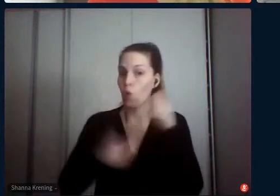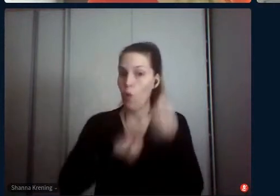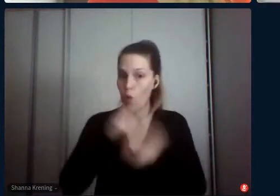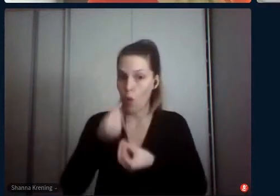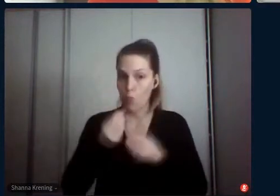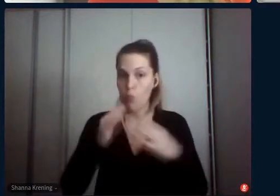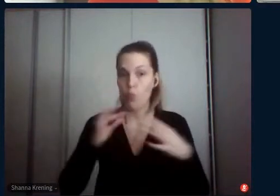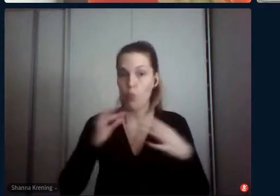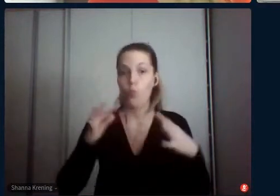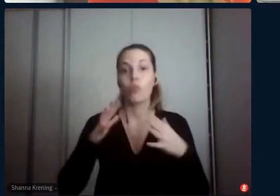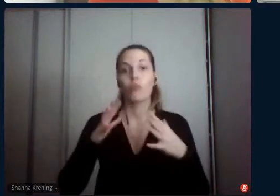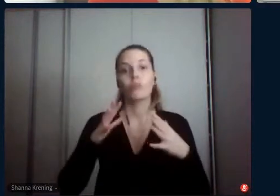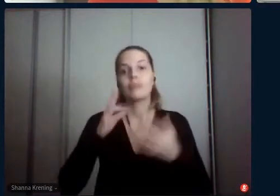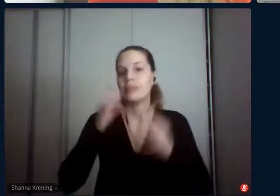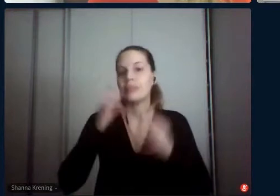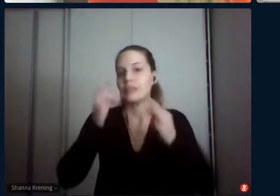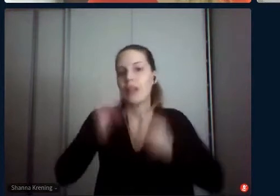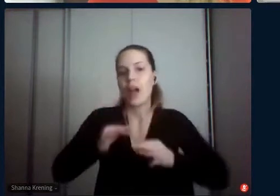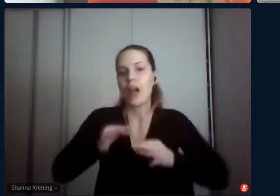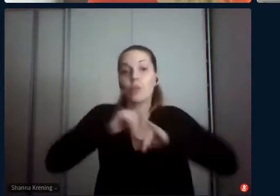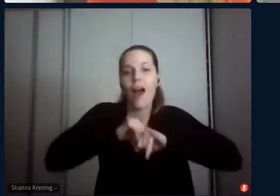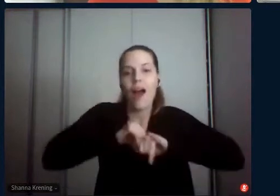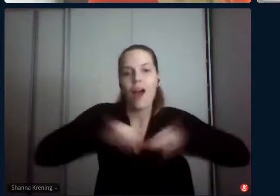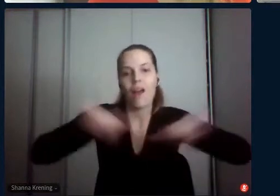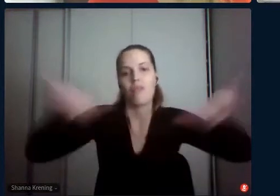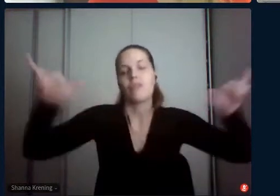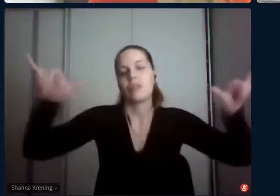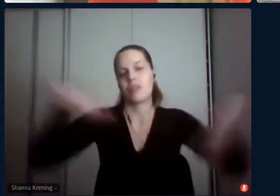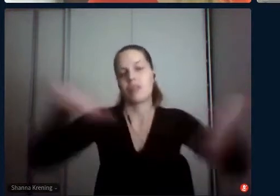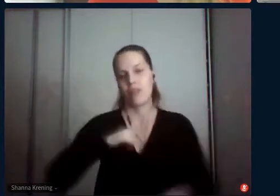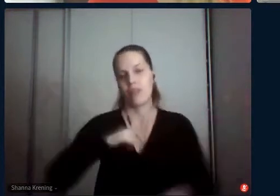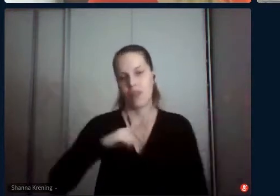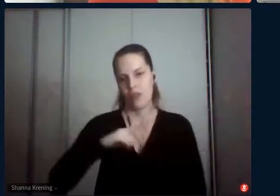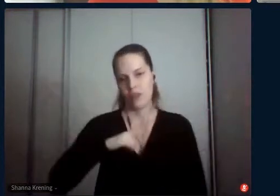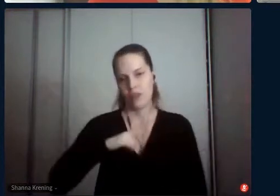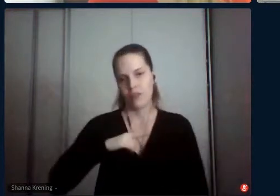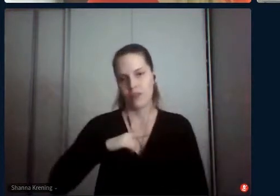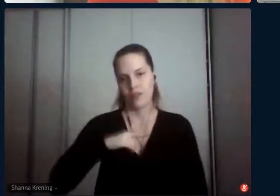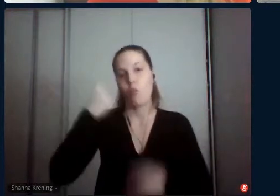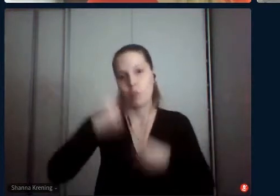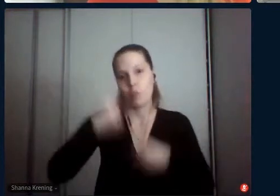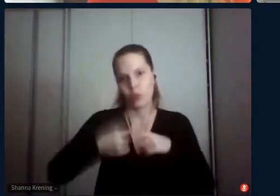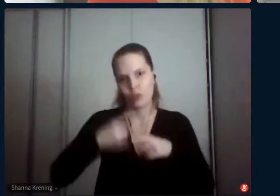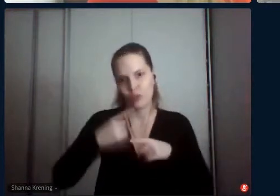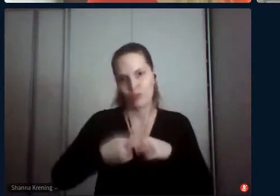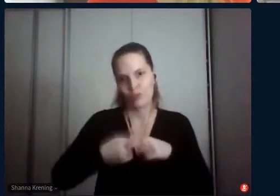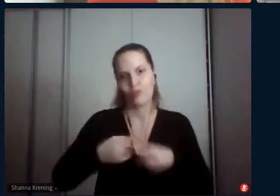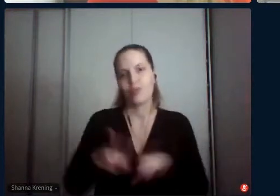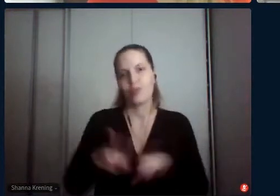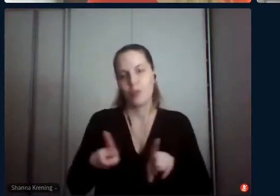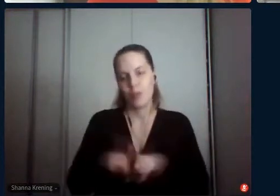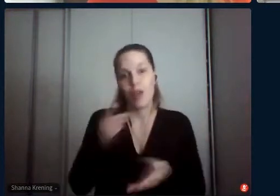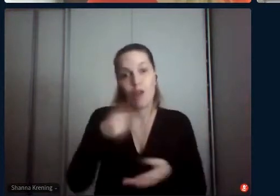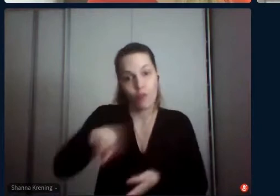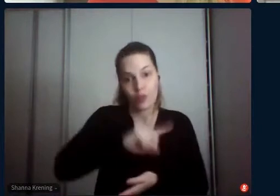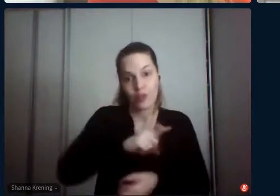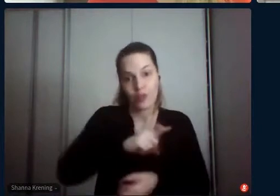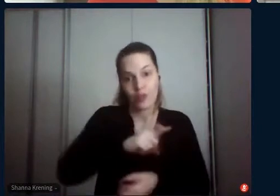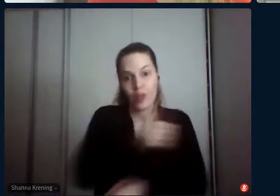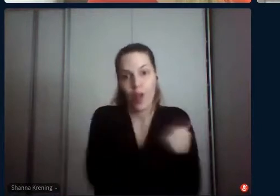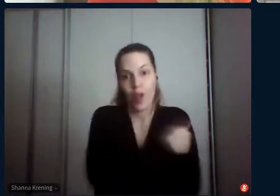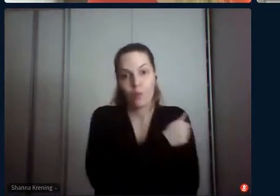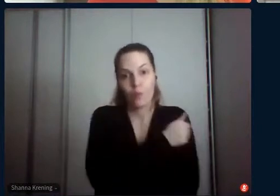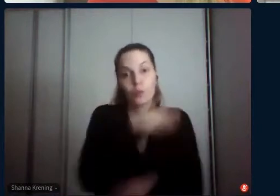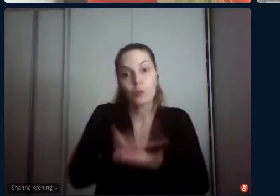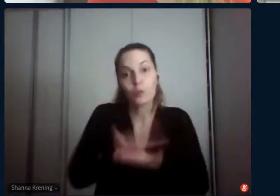motivação para não ficar em exame, para estudar, né? E não ficar em exame, porque se for aprovado em todas as